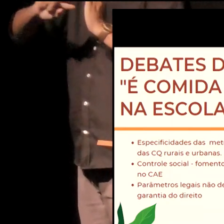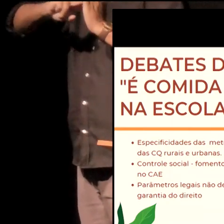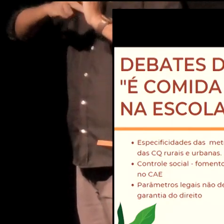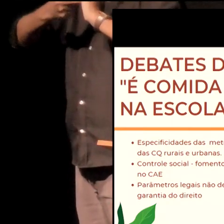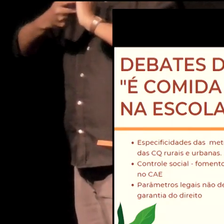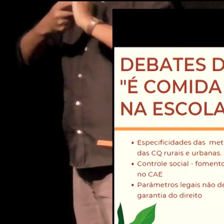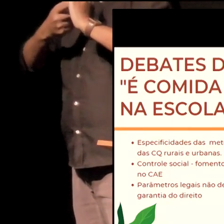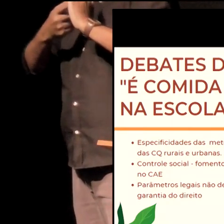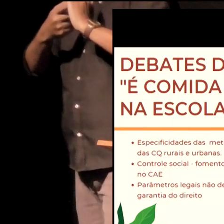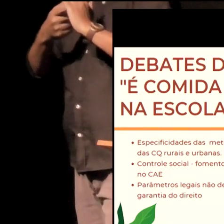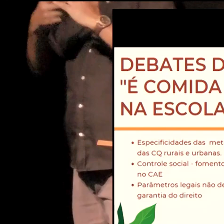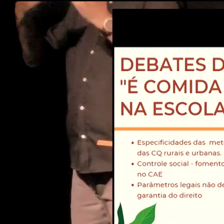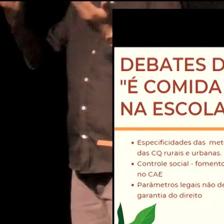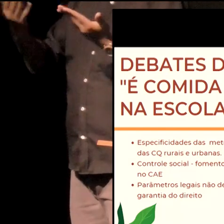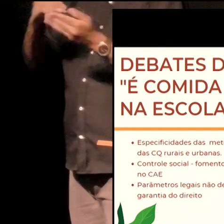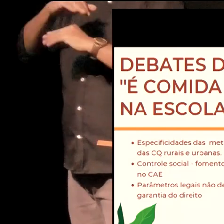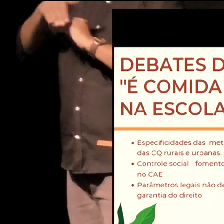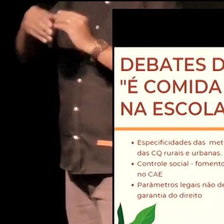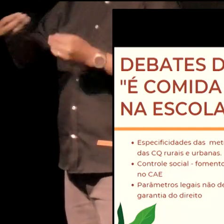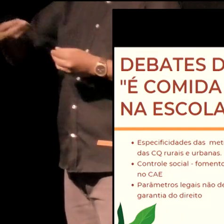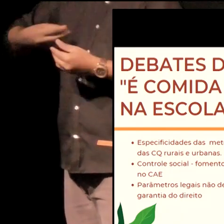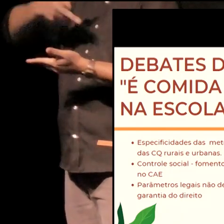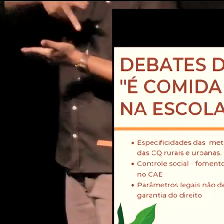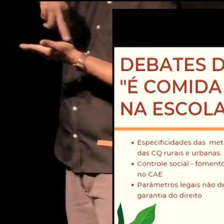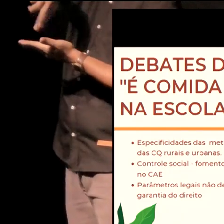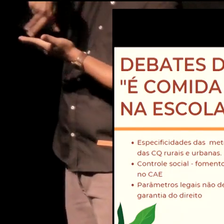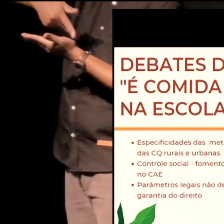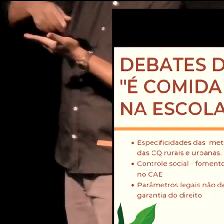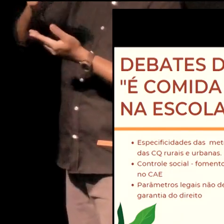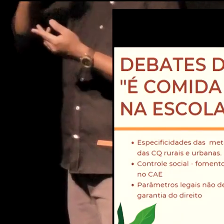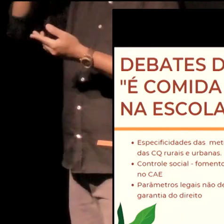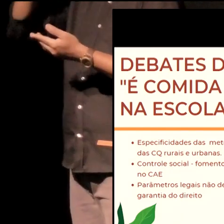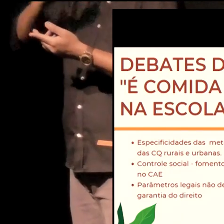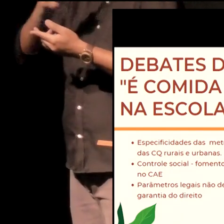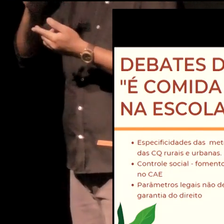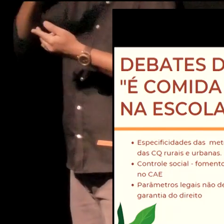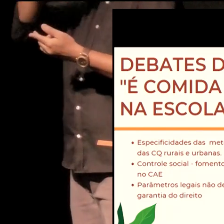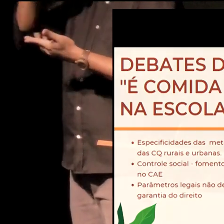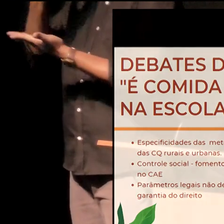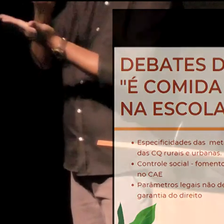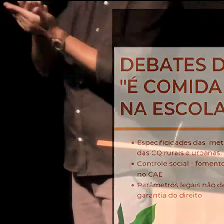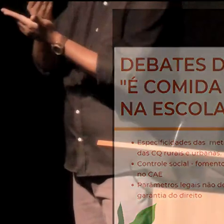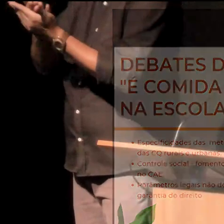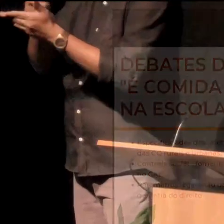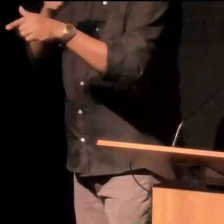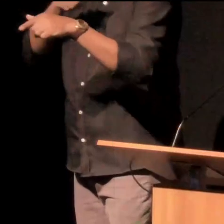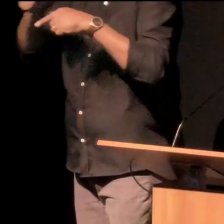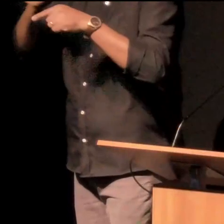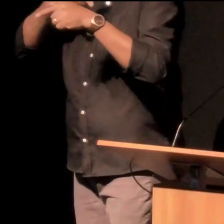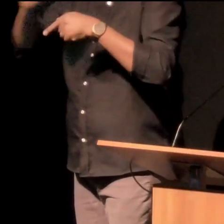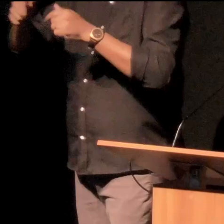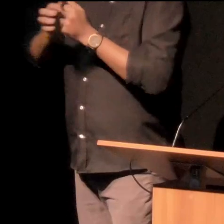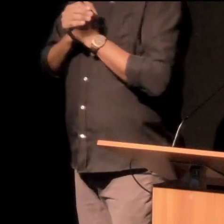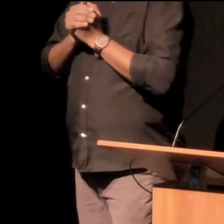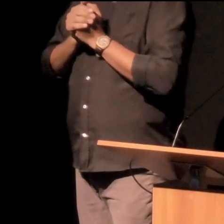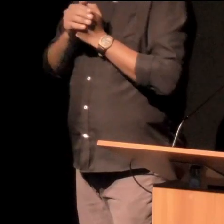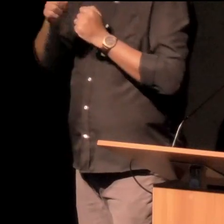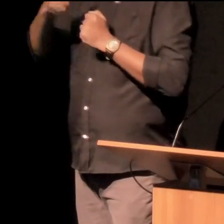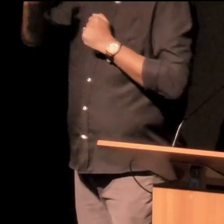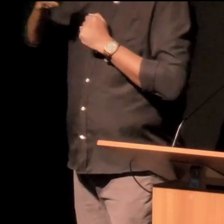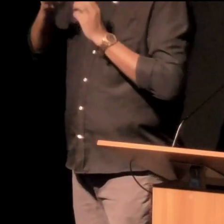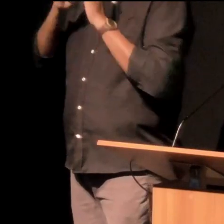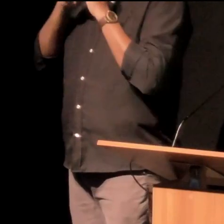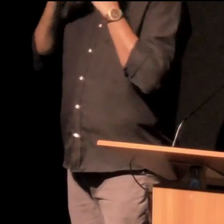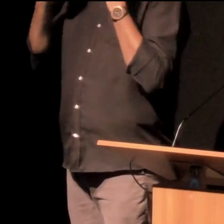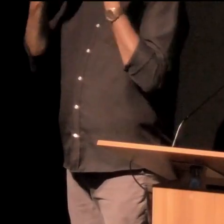enfim todo mundo tem televisão todo mundo tem telefone Todo mundo estuda as pessoas vão né pra pra faculdade a primeira reunião que eu